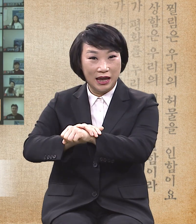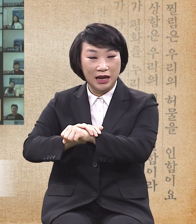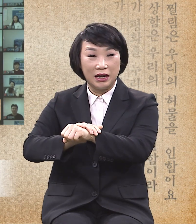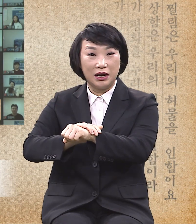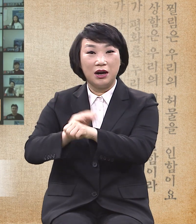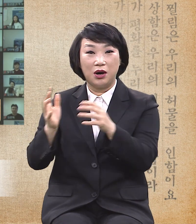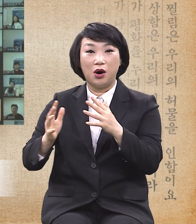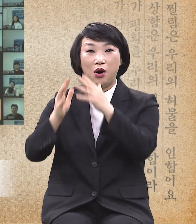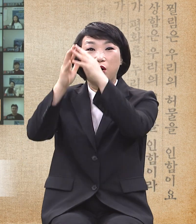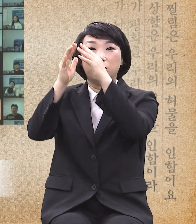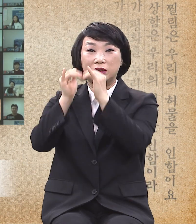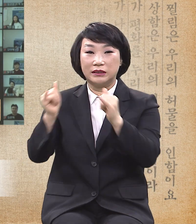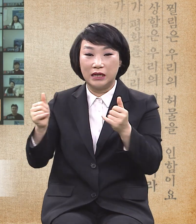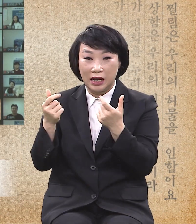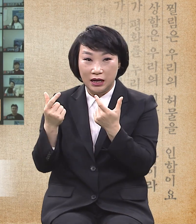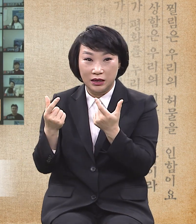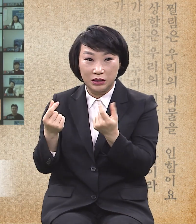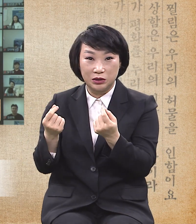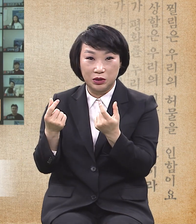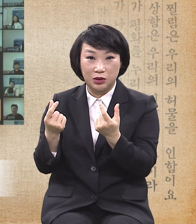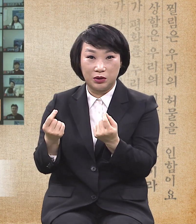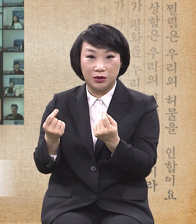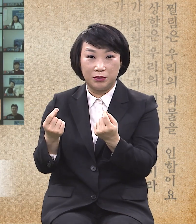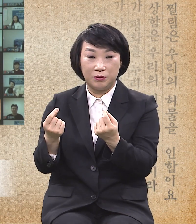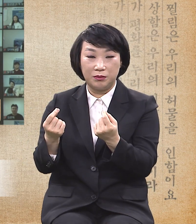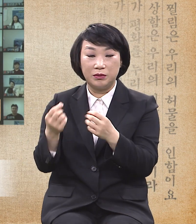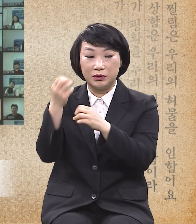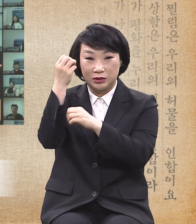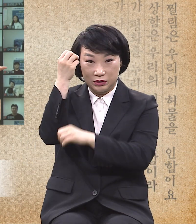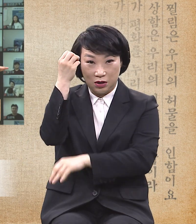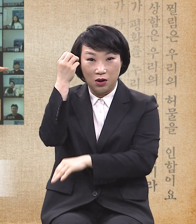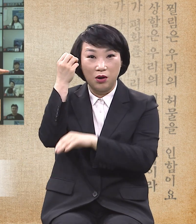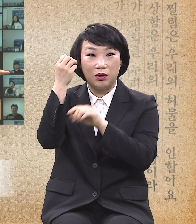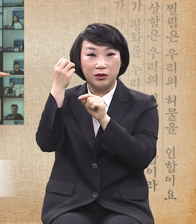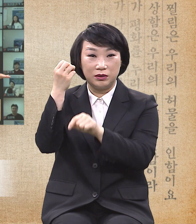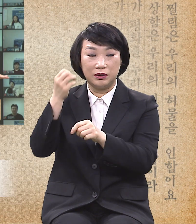지혜로운 건축자와 같이 터를